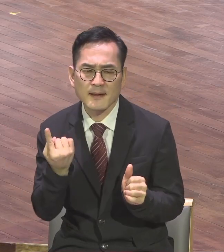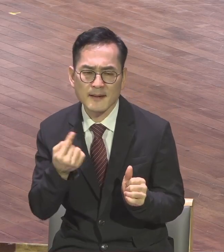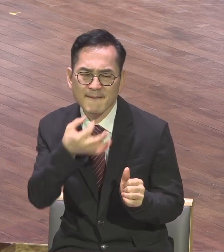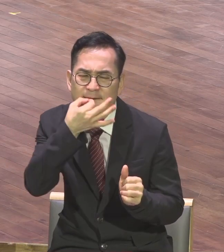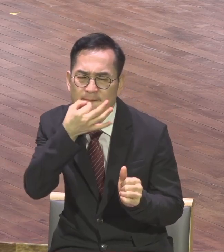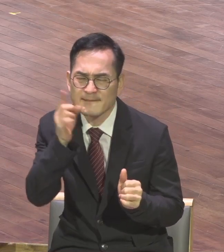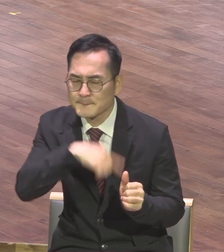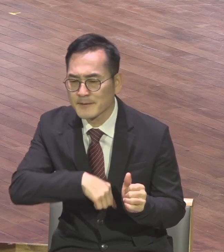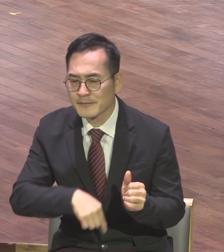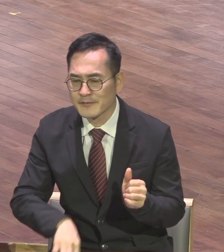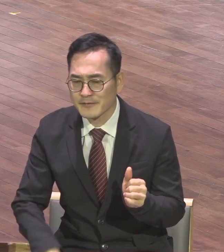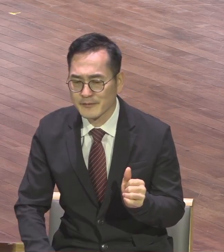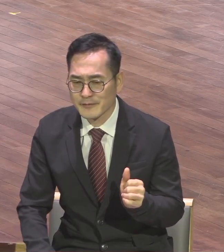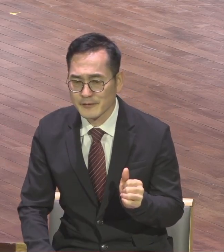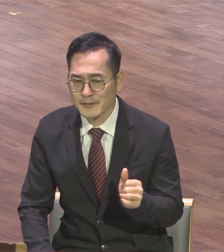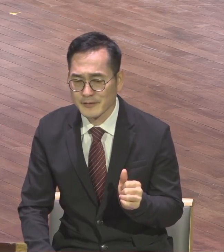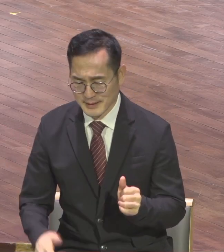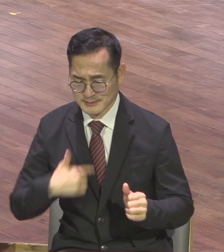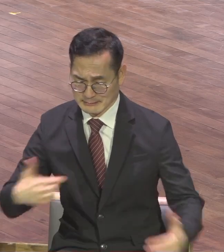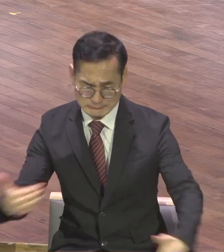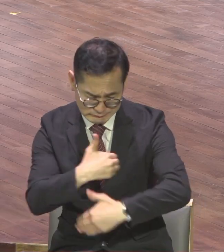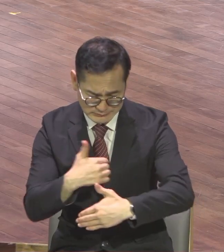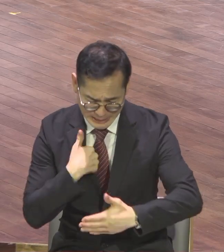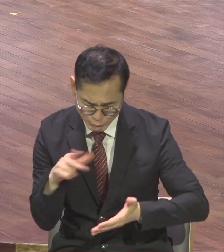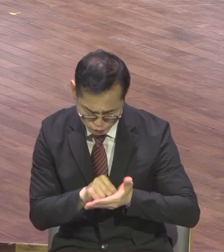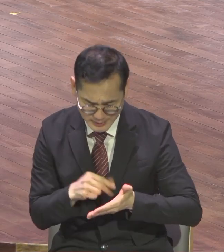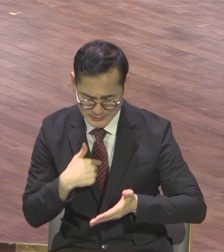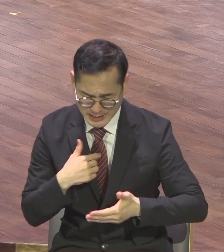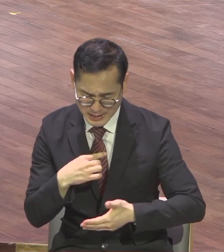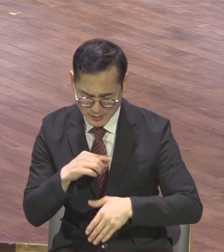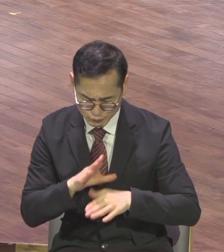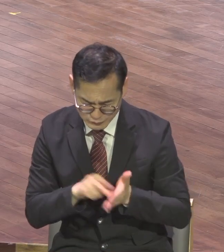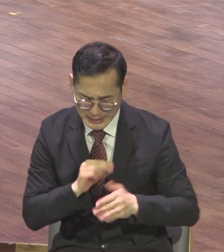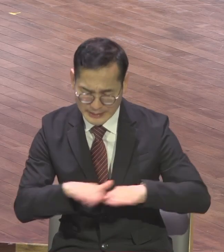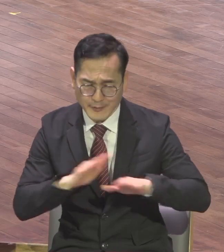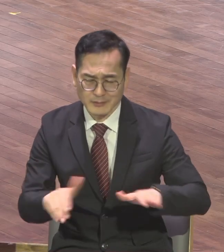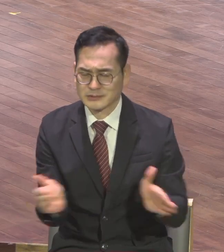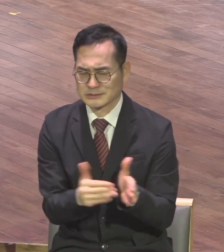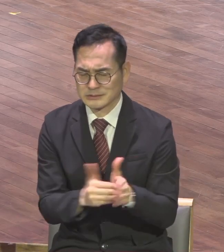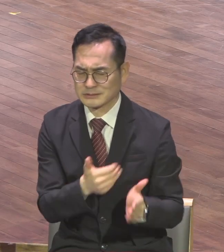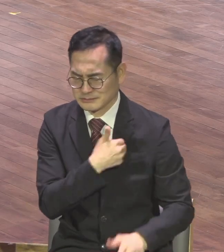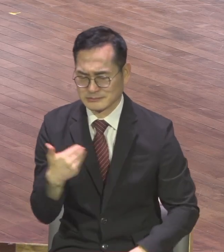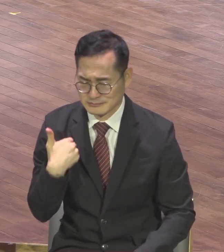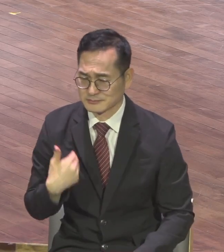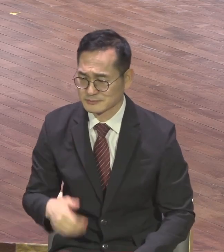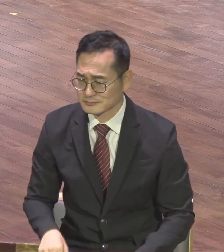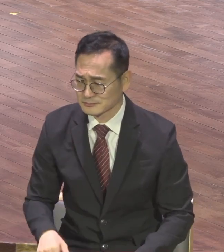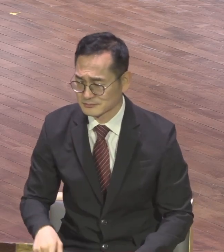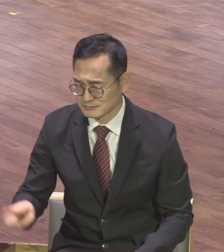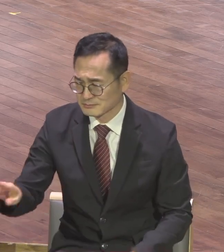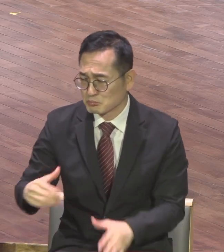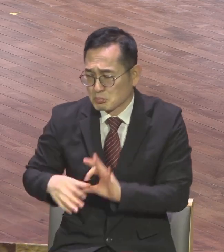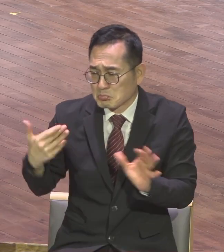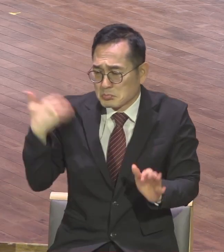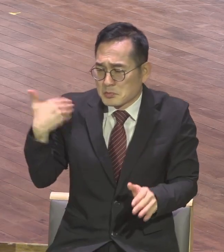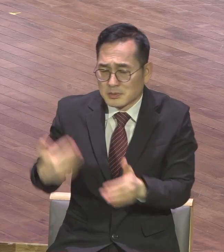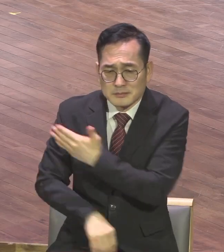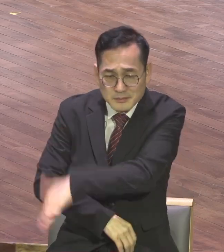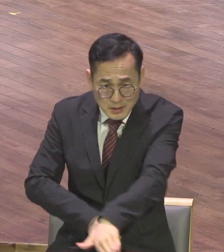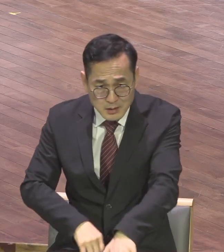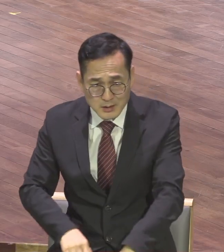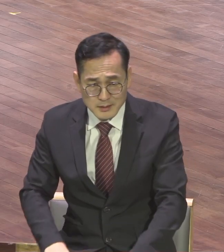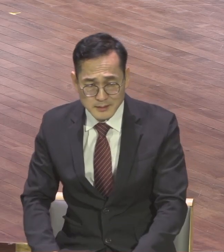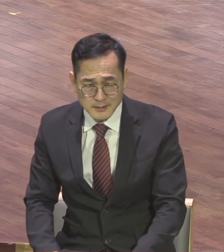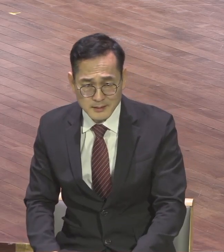없다 오직 내 문제 내 겁니까? 2, 3, 7 장로를 세워가지고 하나님께서 손으로 직접